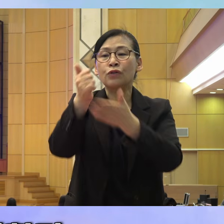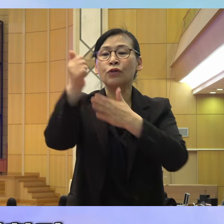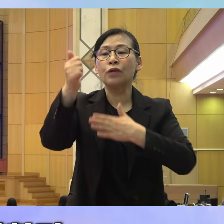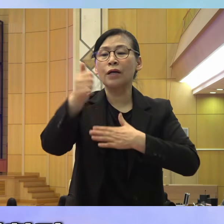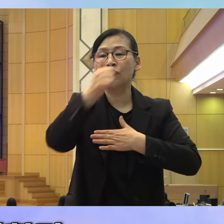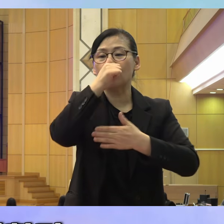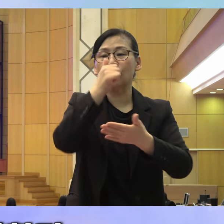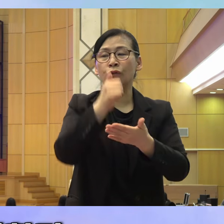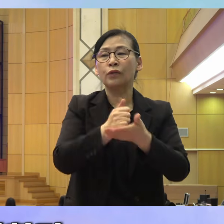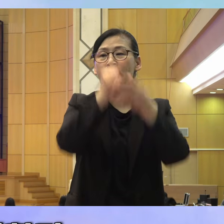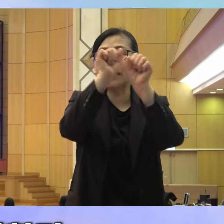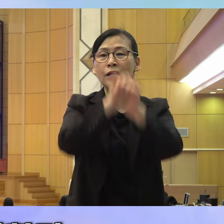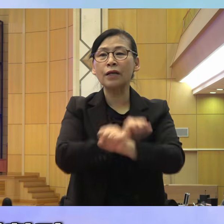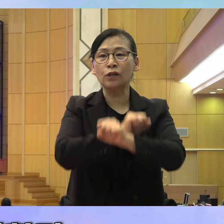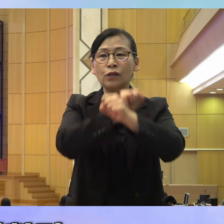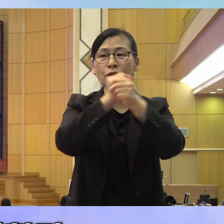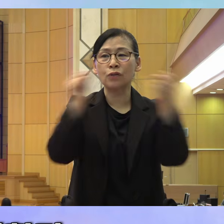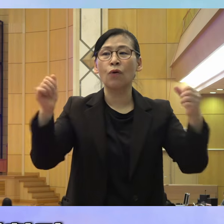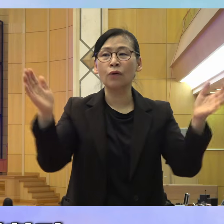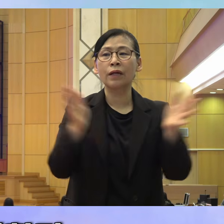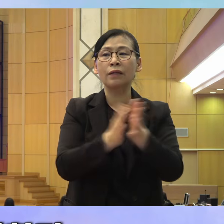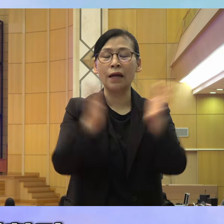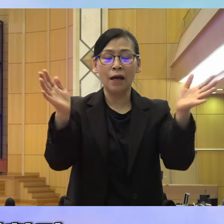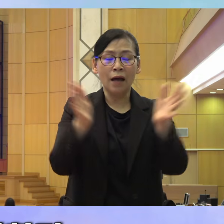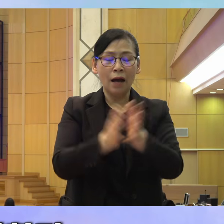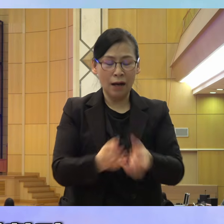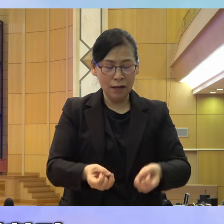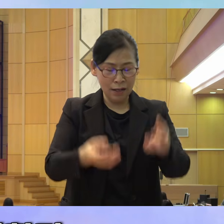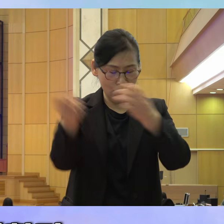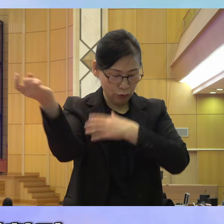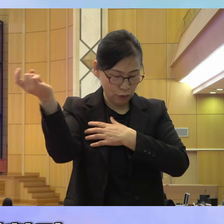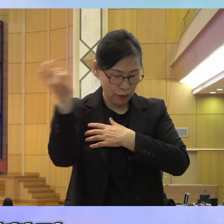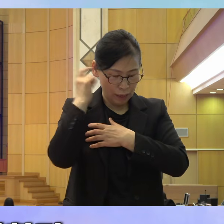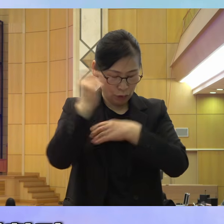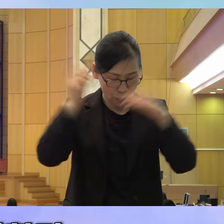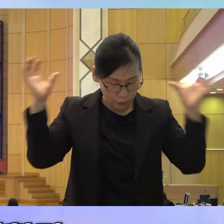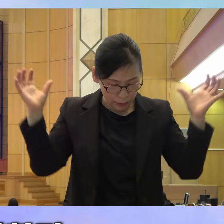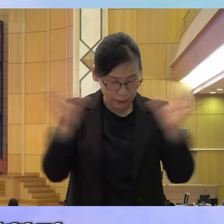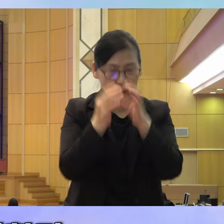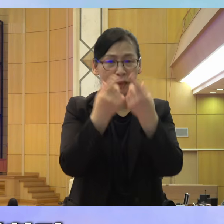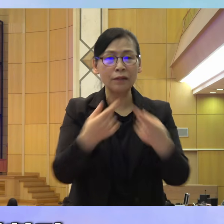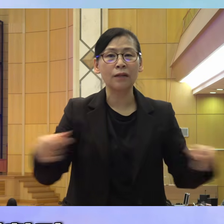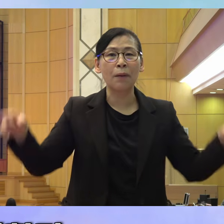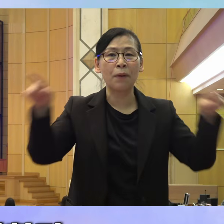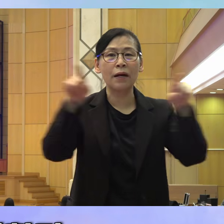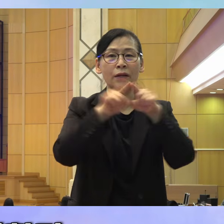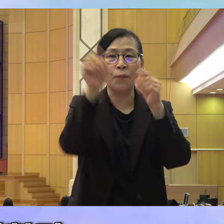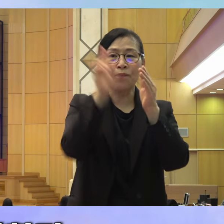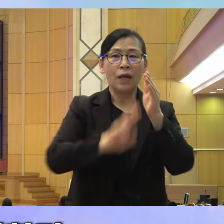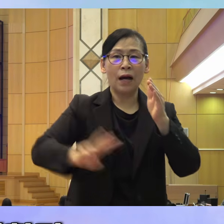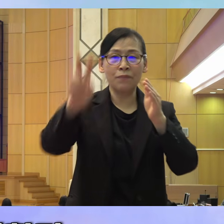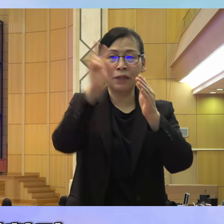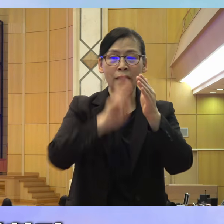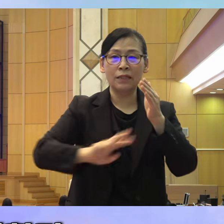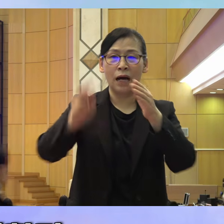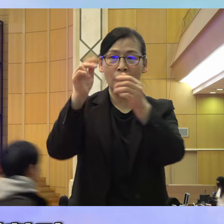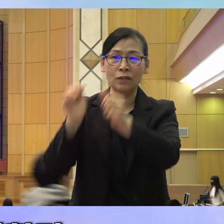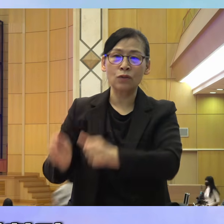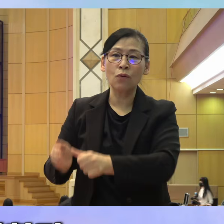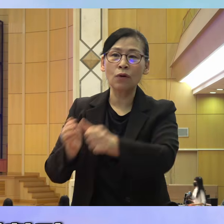속죄함 주 예수 내 죄를 속했네. 할렐루야 소리를 합하여